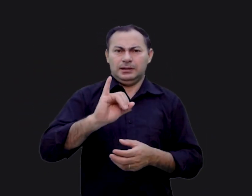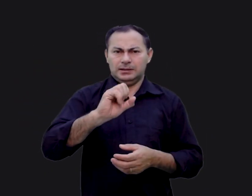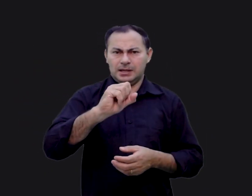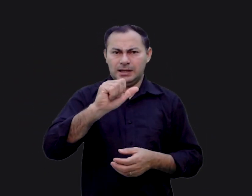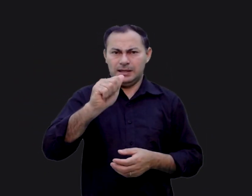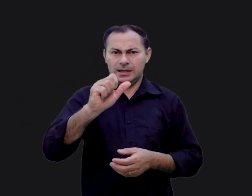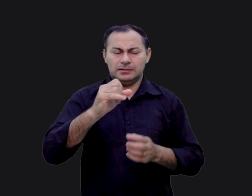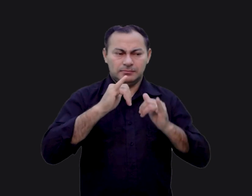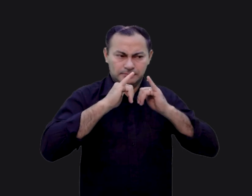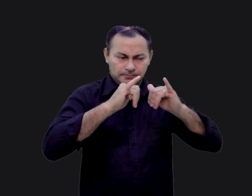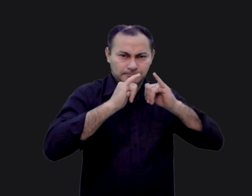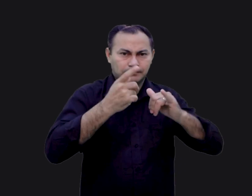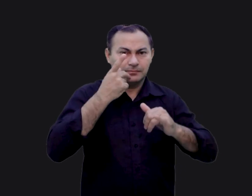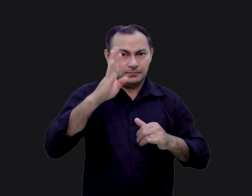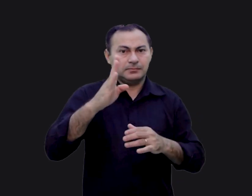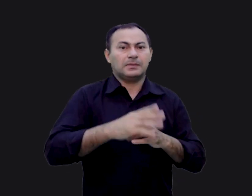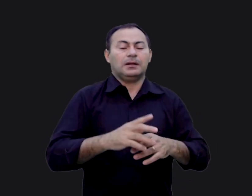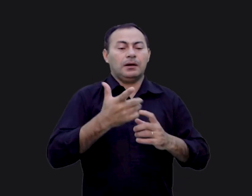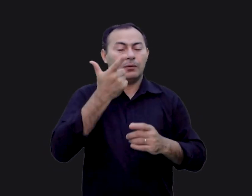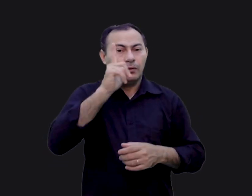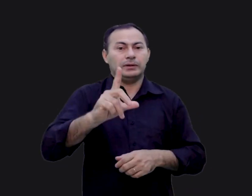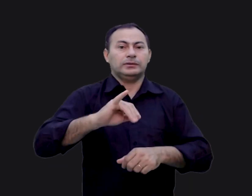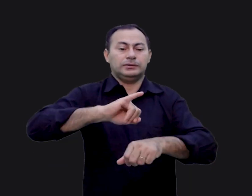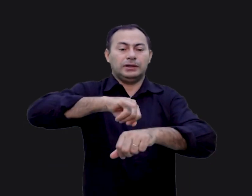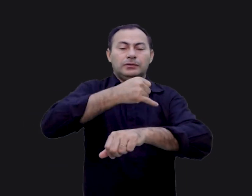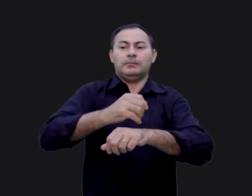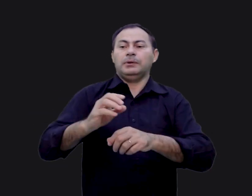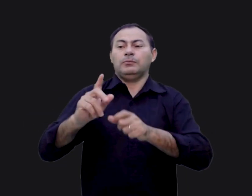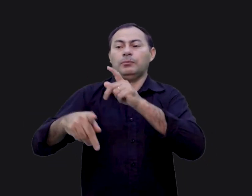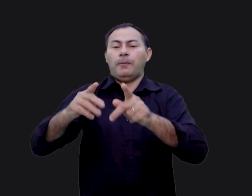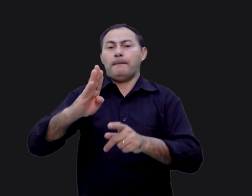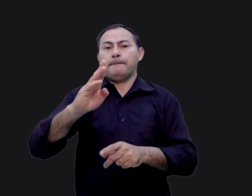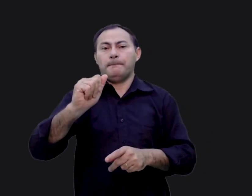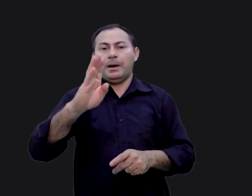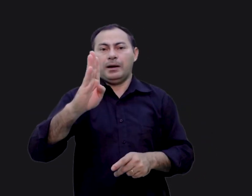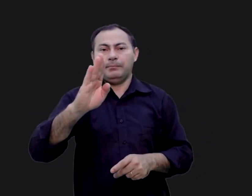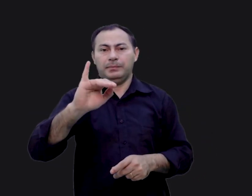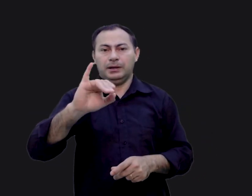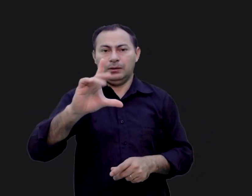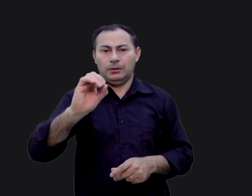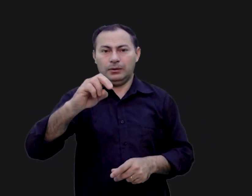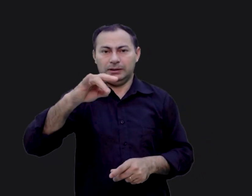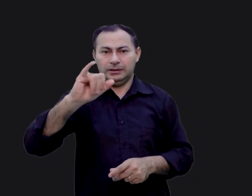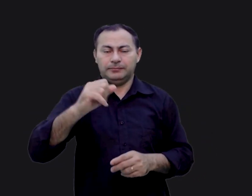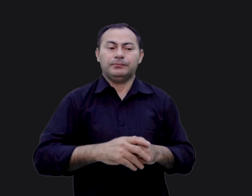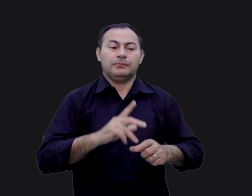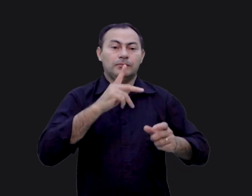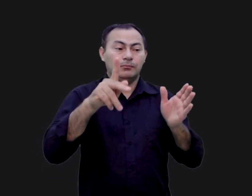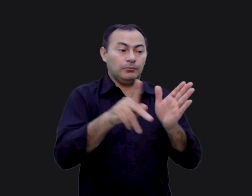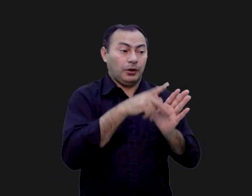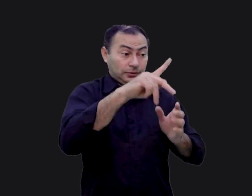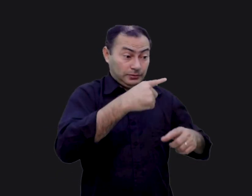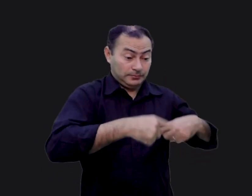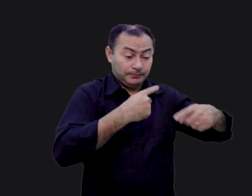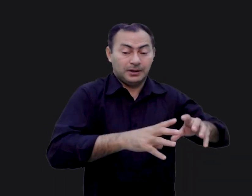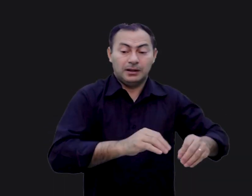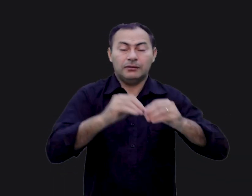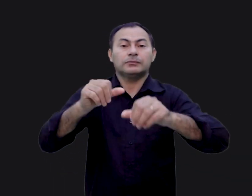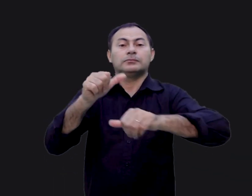Isaías estava profetizando a respeito da conquista de Jerusalém pela Babilônia. Seus próprios descendentes serão levados, e eles